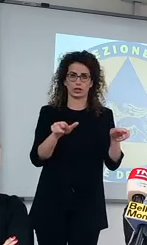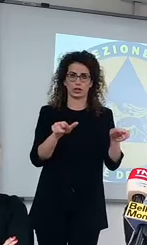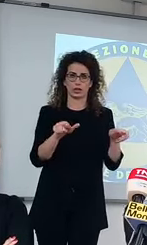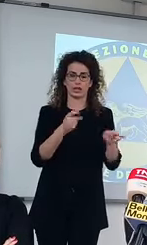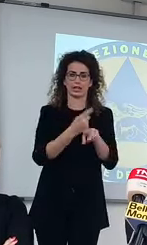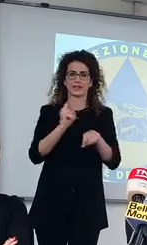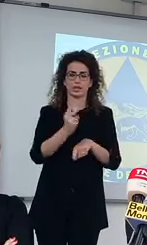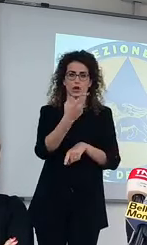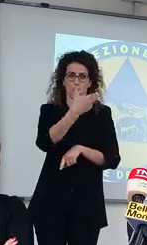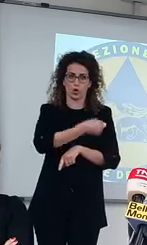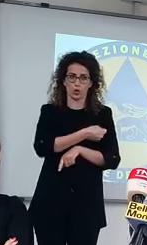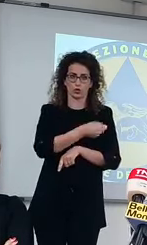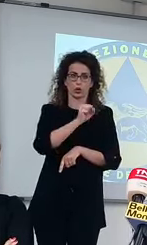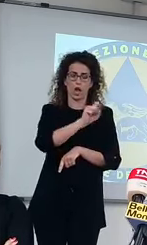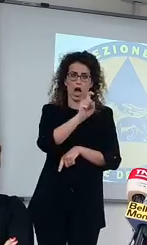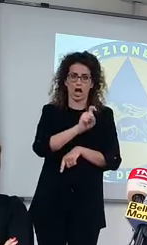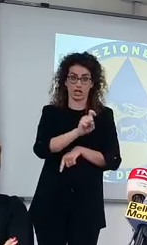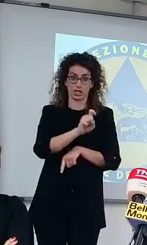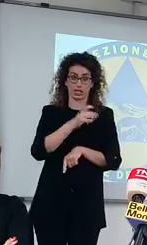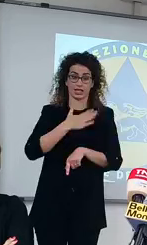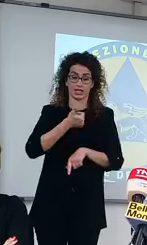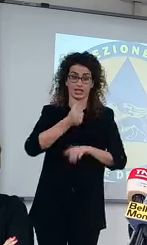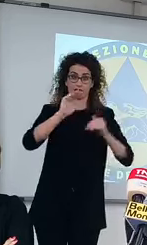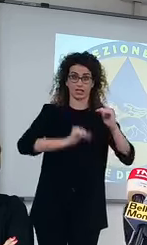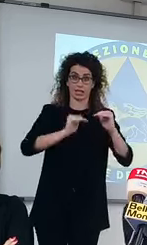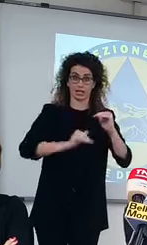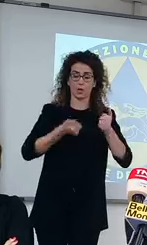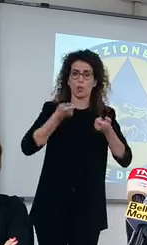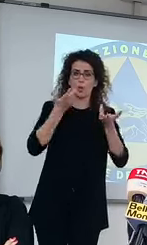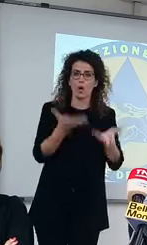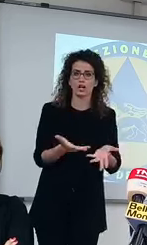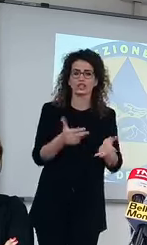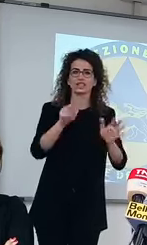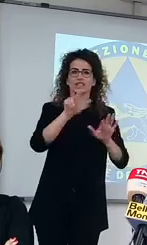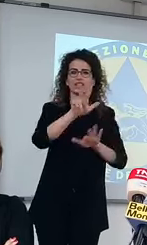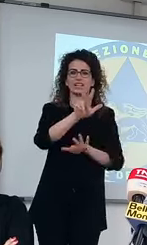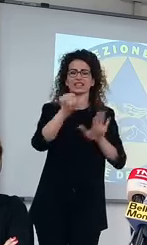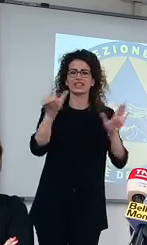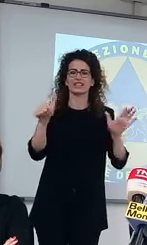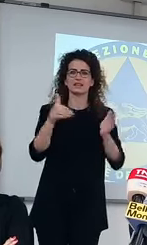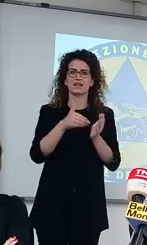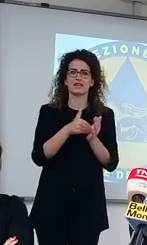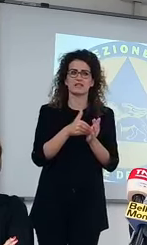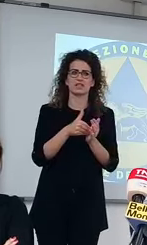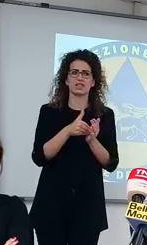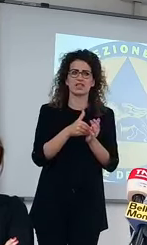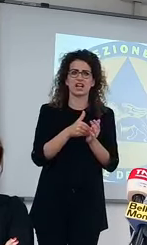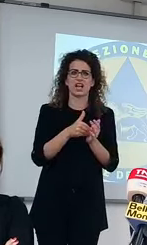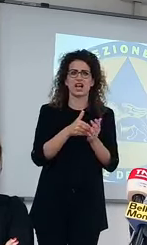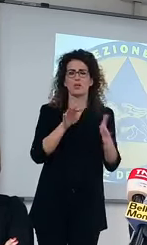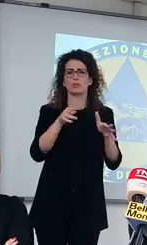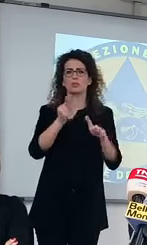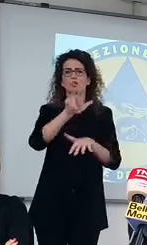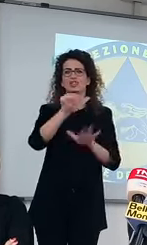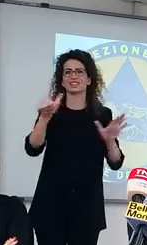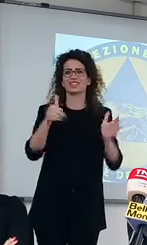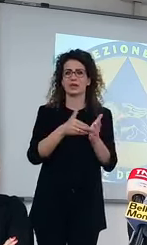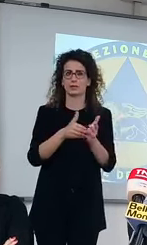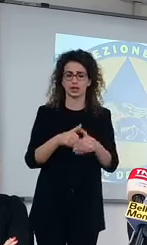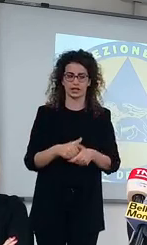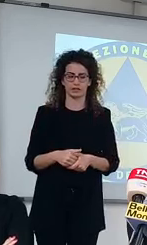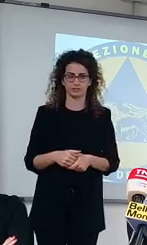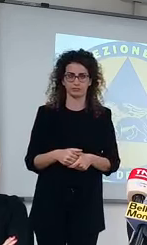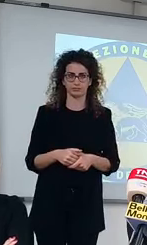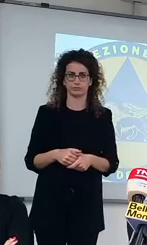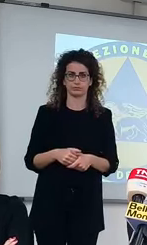di cittadini veneti sotto i 60 anni? Sono 36.000, circa 36.000, che